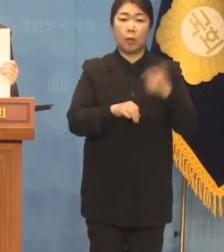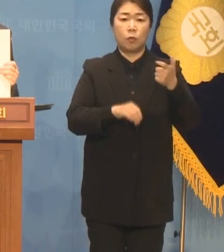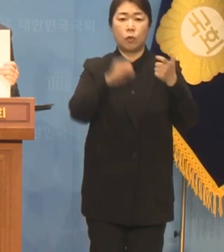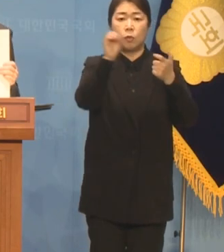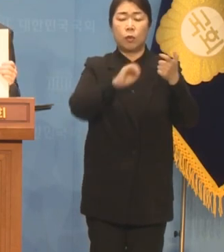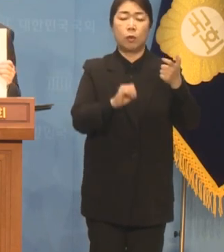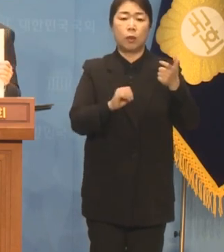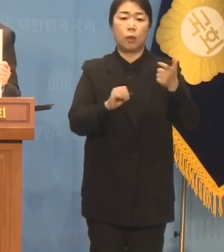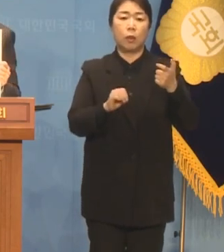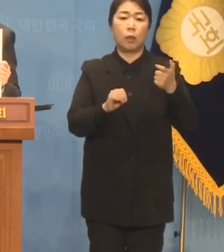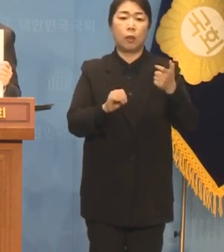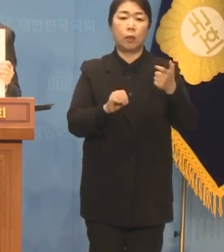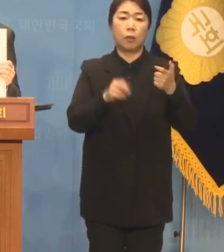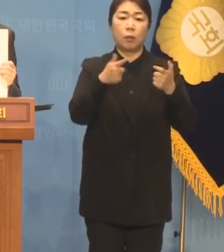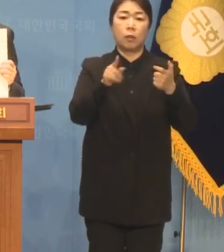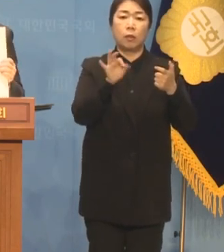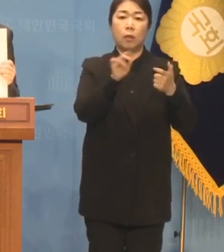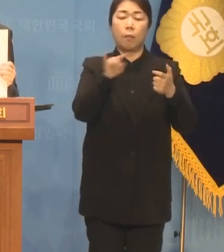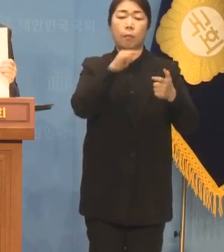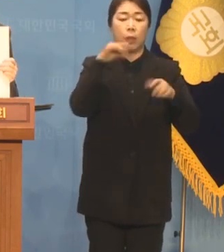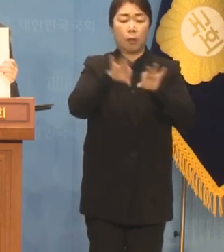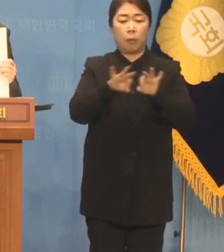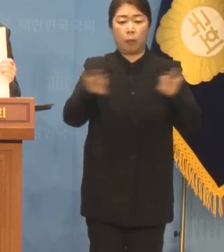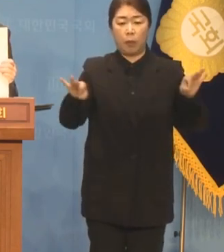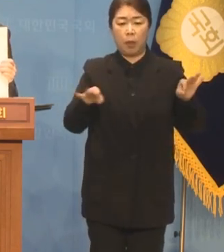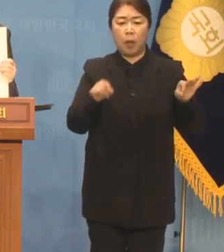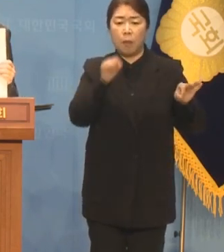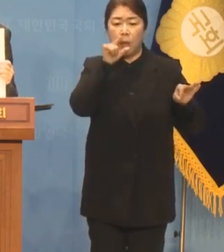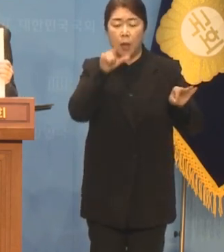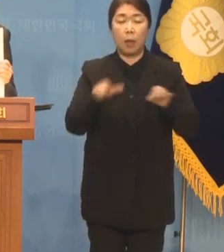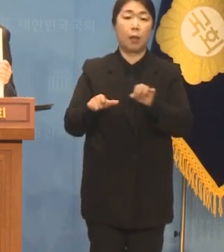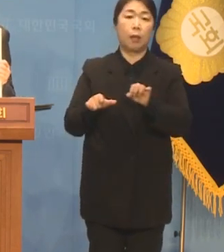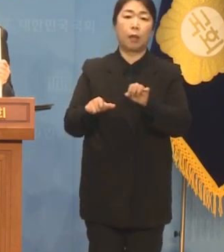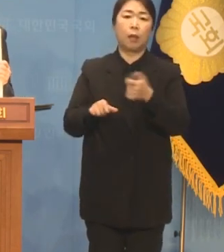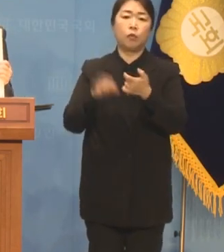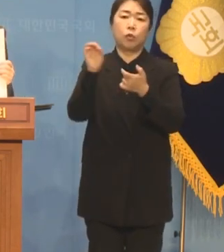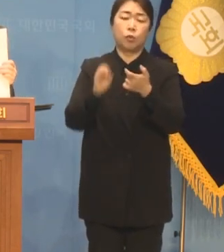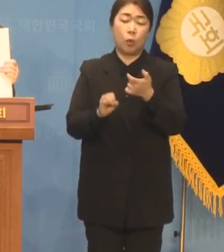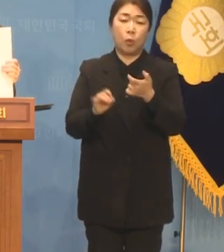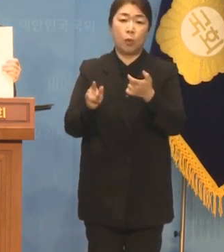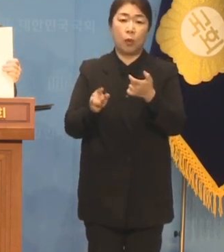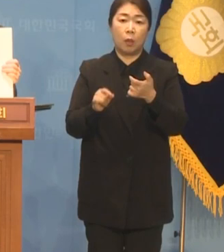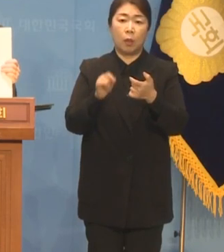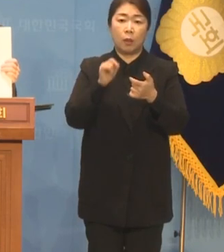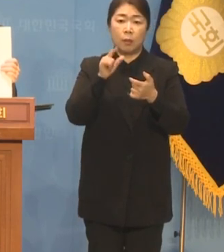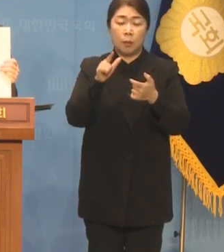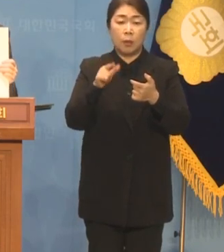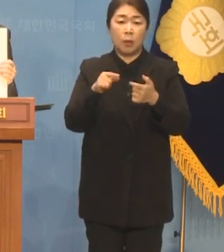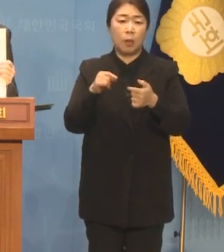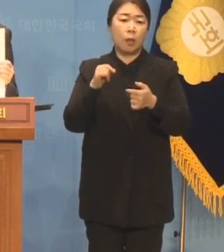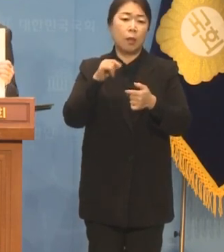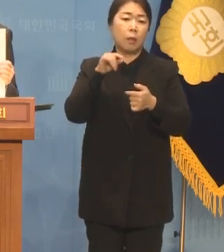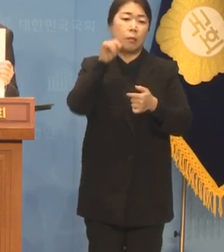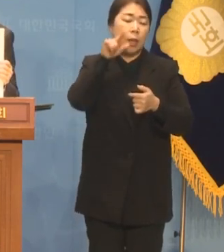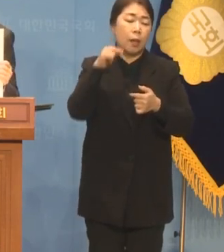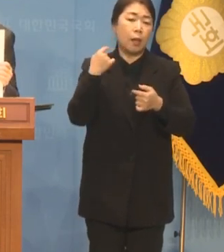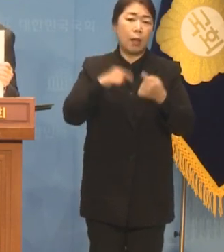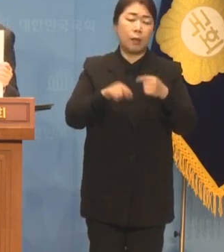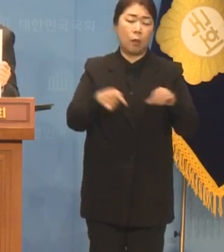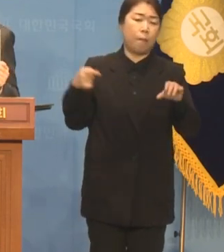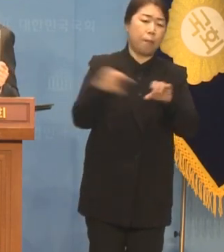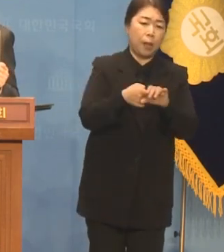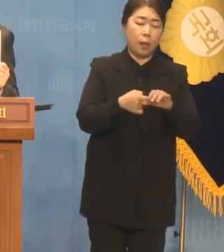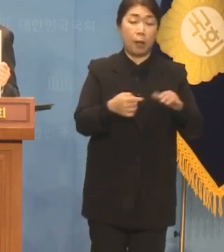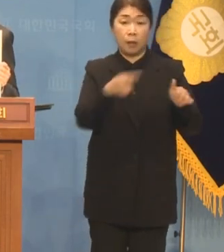60%의 경정맥이 손상이 되었고, 그리고 열상이 안 한 자상이라는 점이